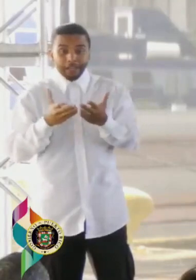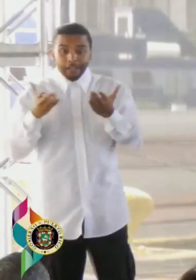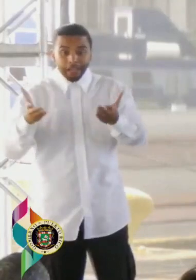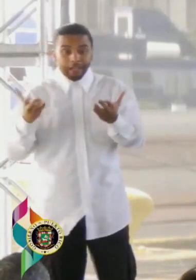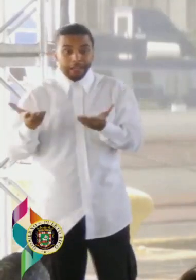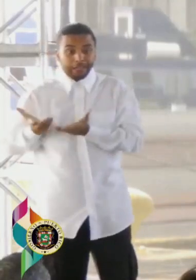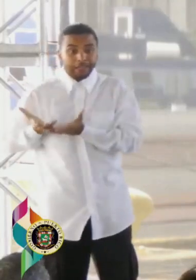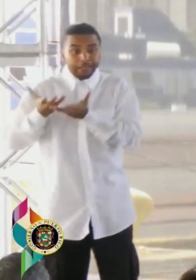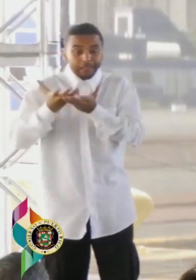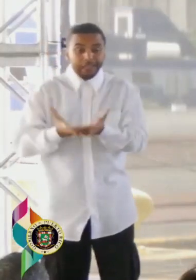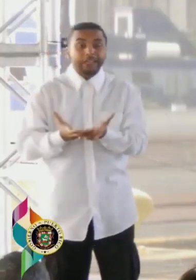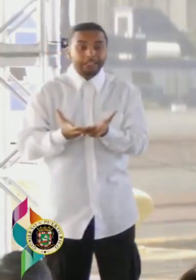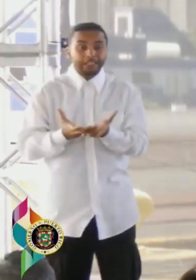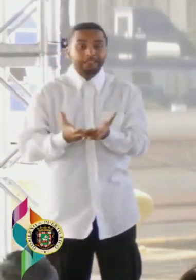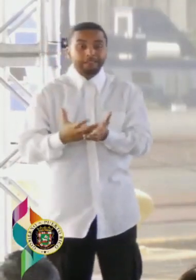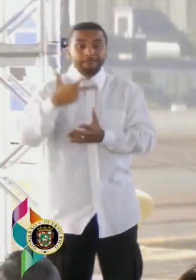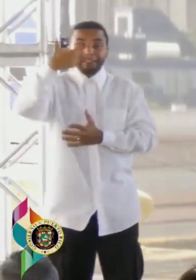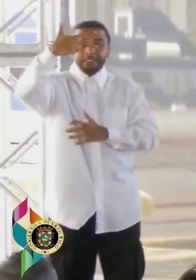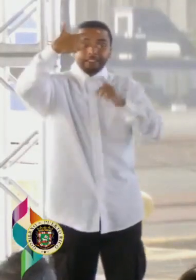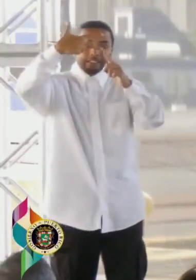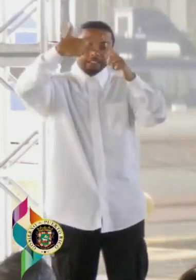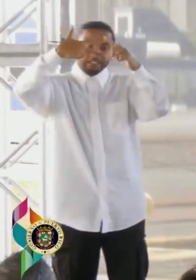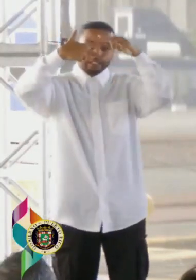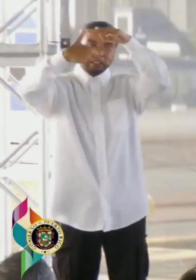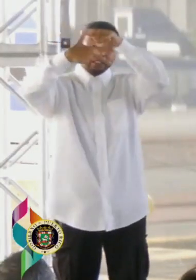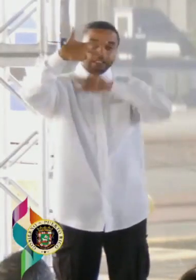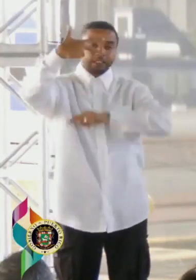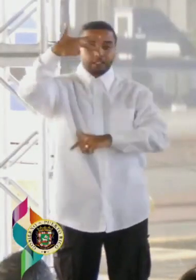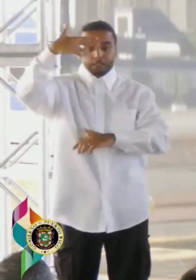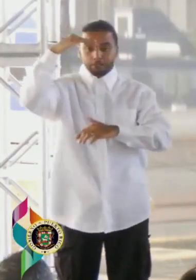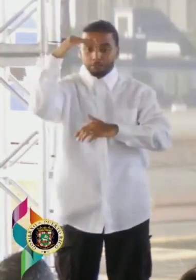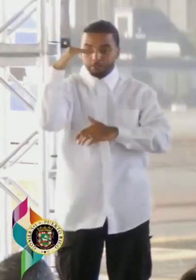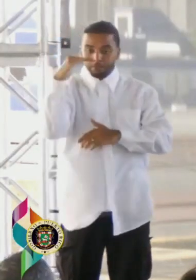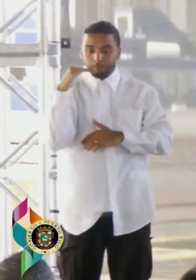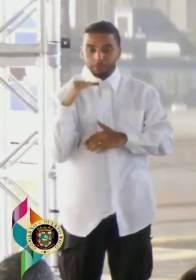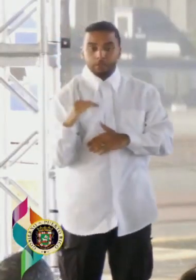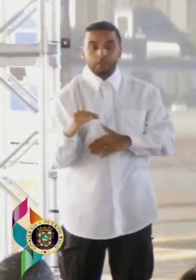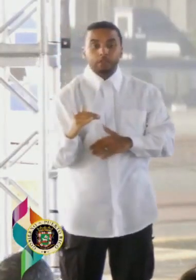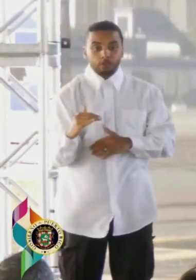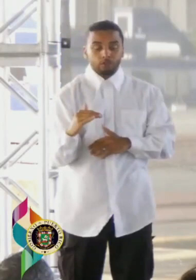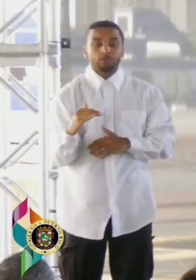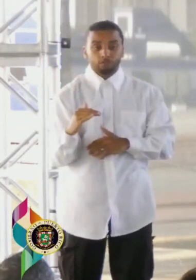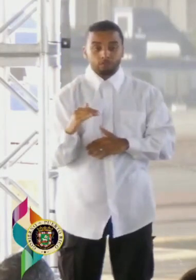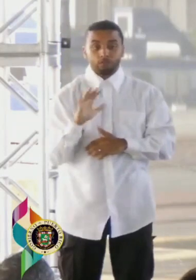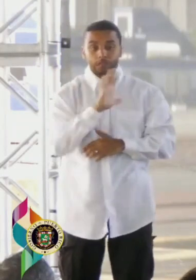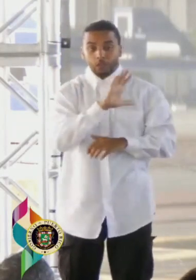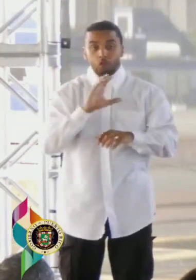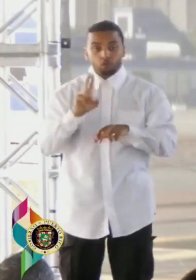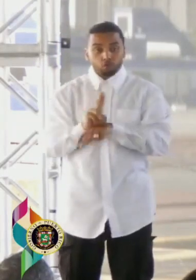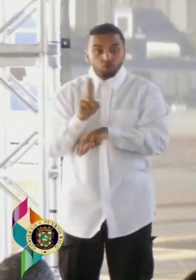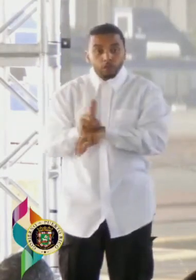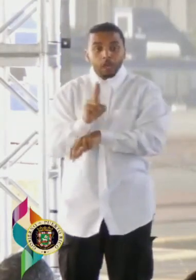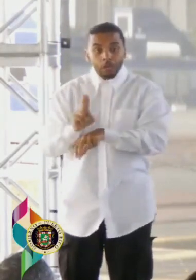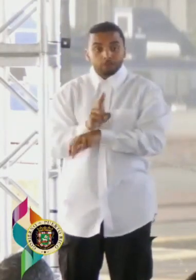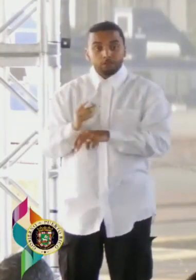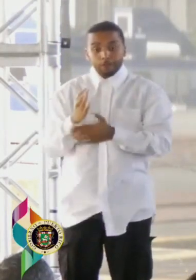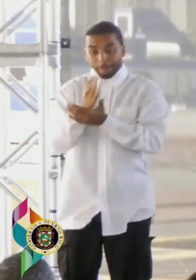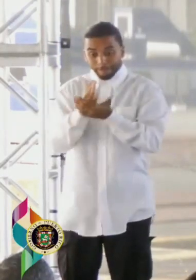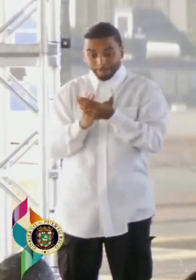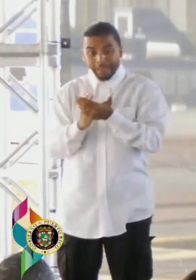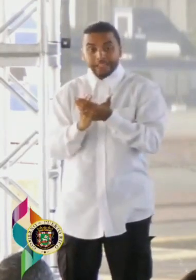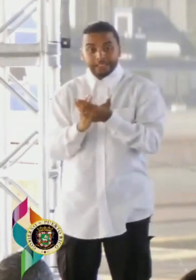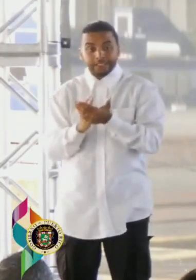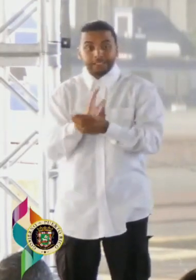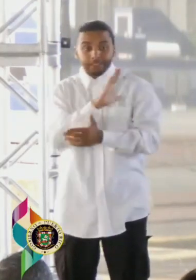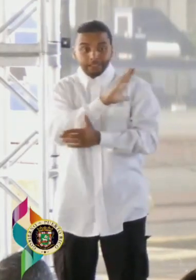arriba y aquí abajo tres pisos aquí descargan ahora mismo ellos van a seguir utilizando esta parte de las facilidades mientras